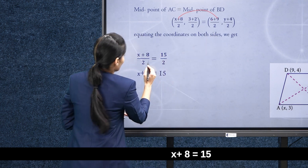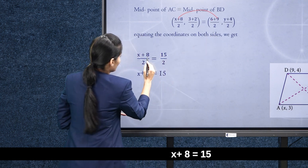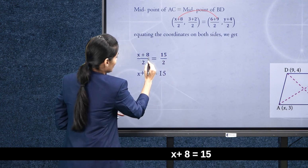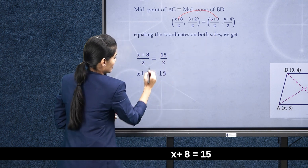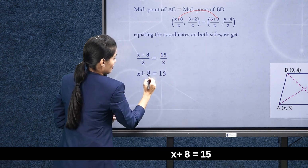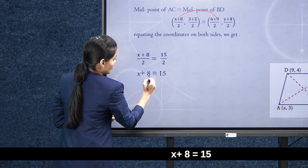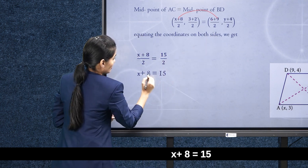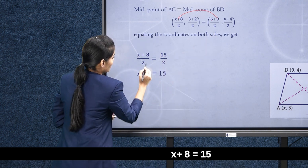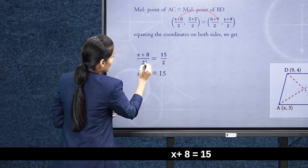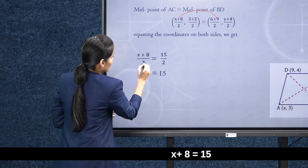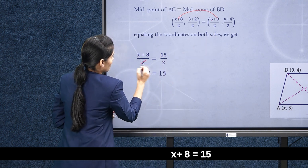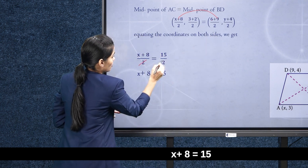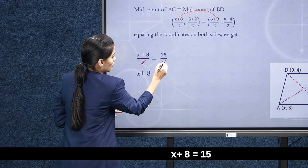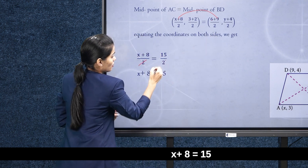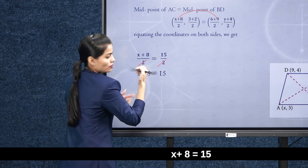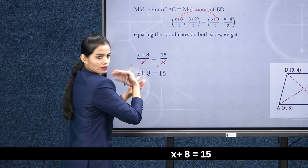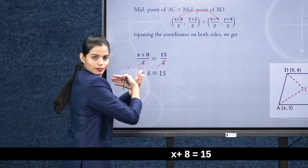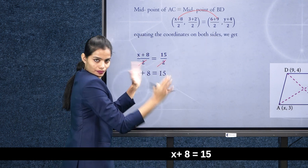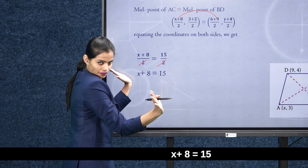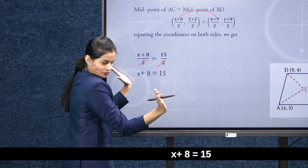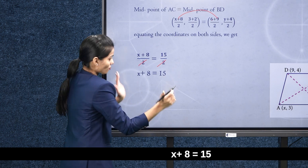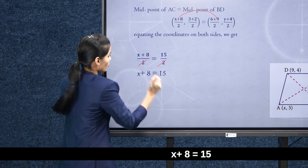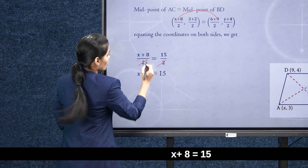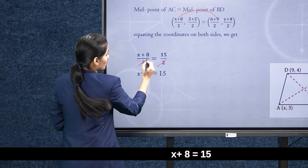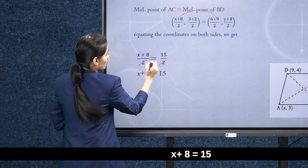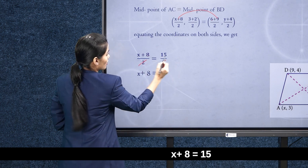x plus 8 is equal to 15.